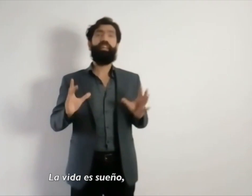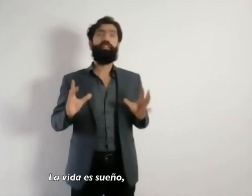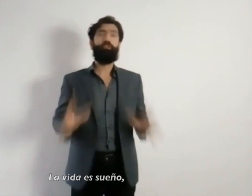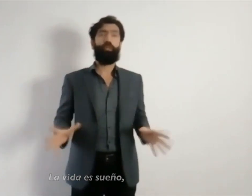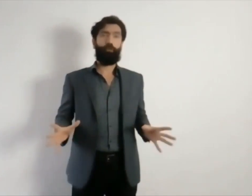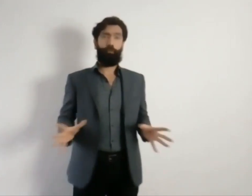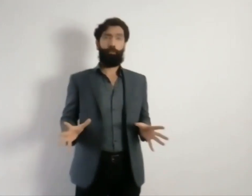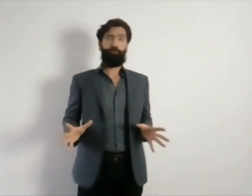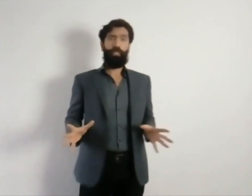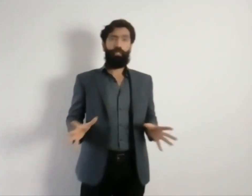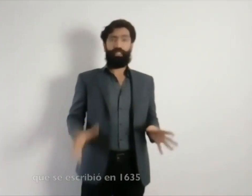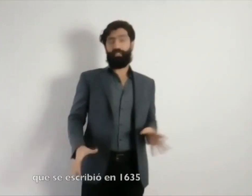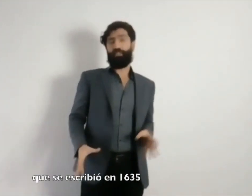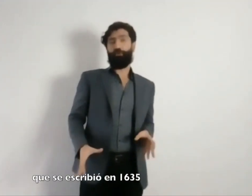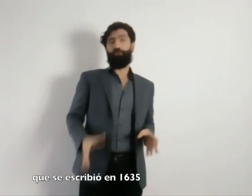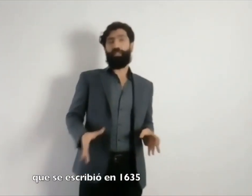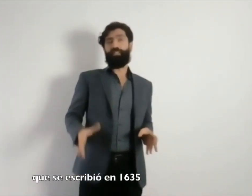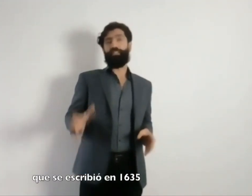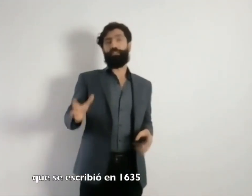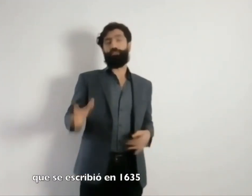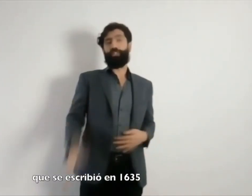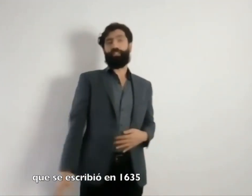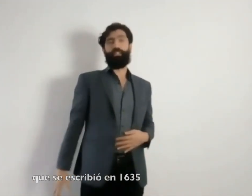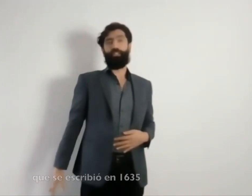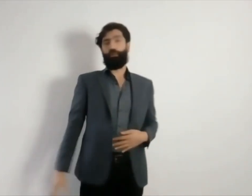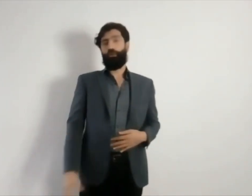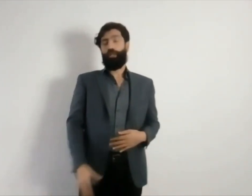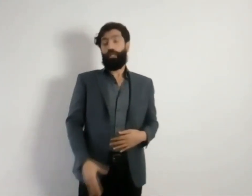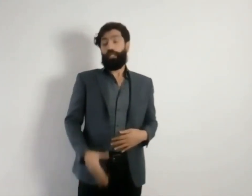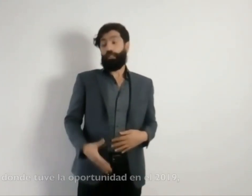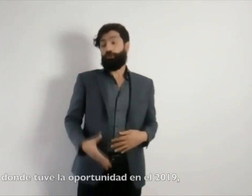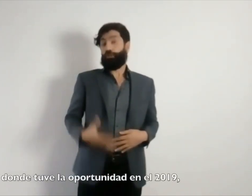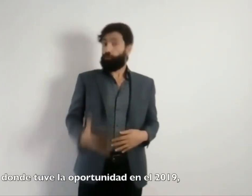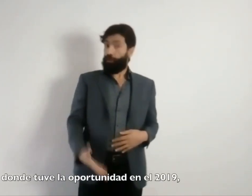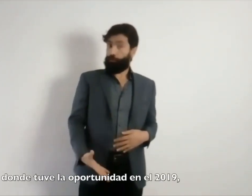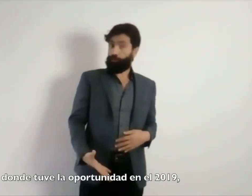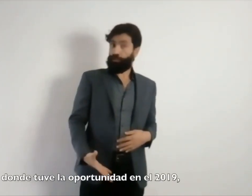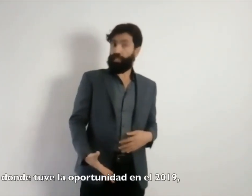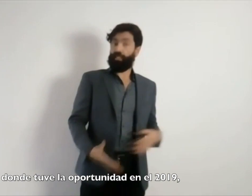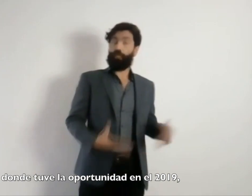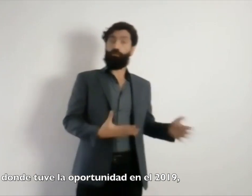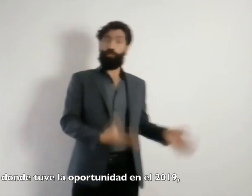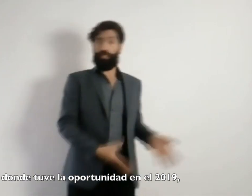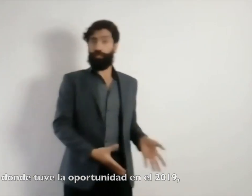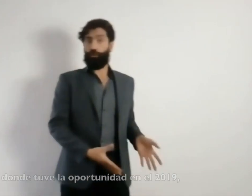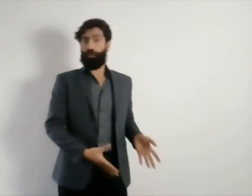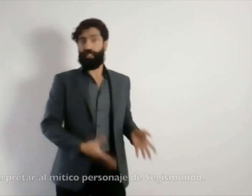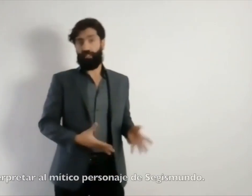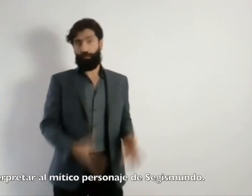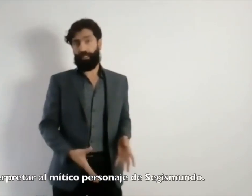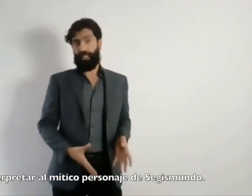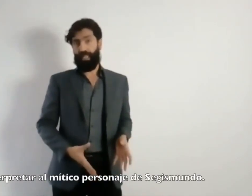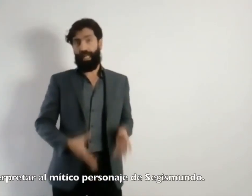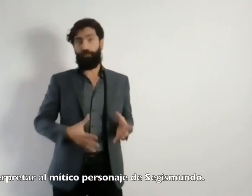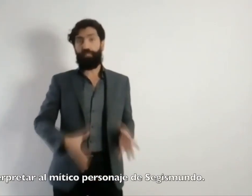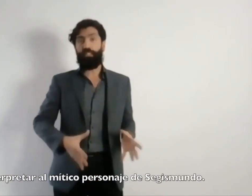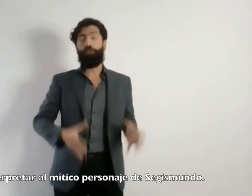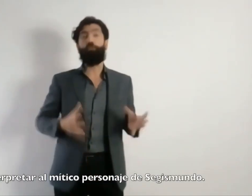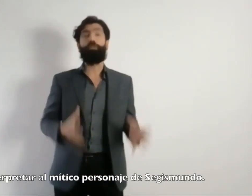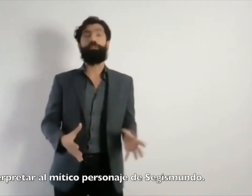es sueño, que se escribió en 1635 y donde tuve la oportunidad en el 2019 de interpretar al mítico